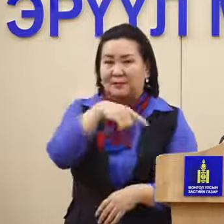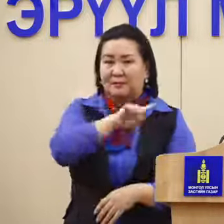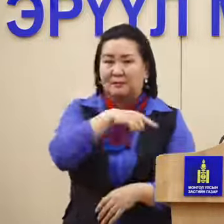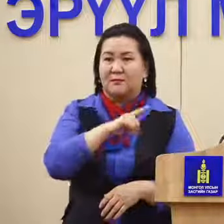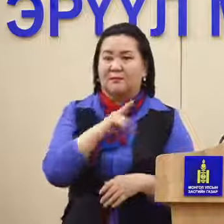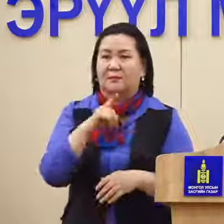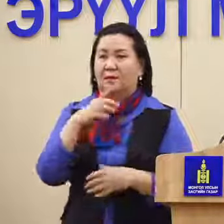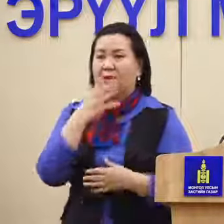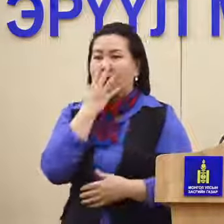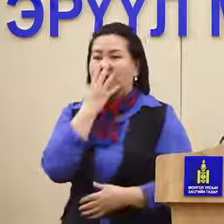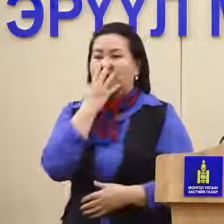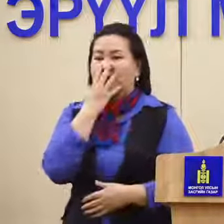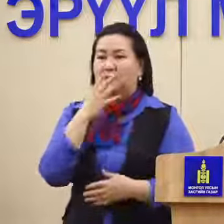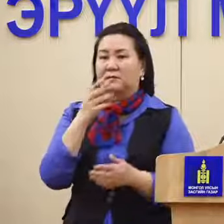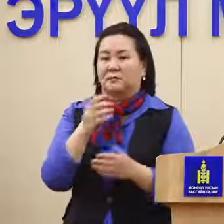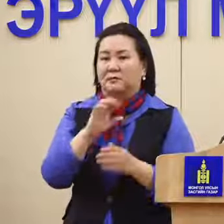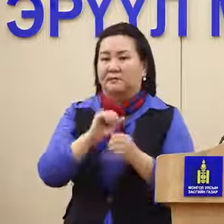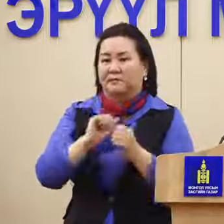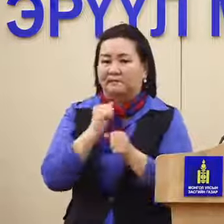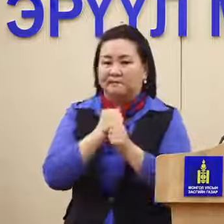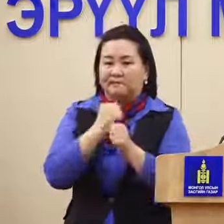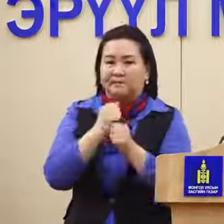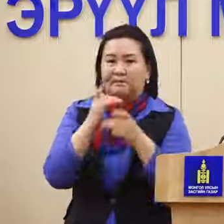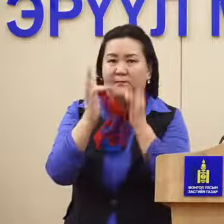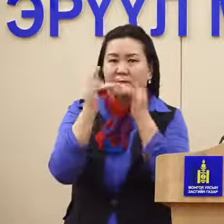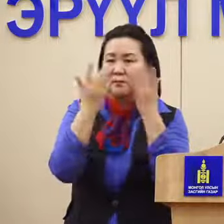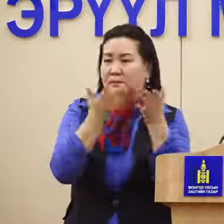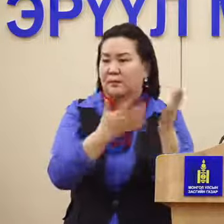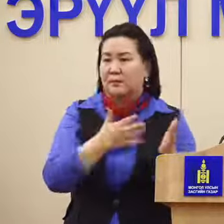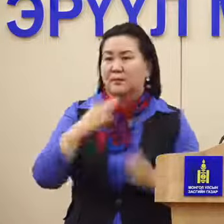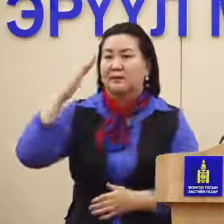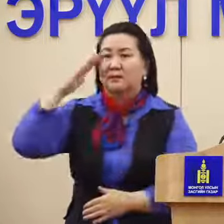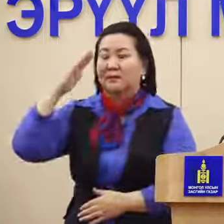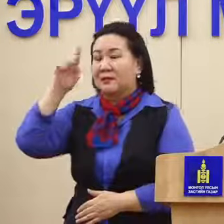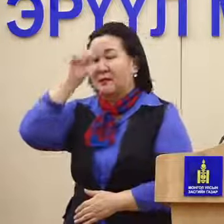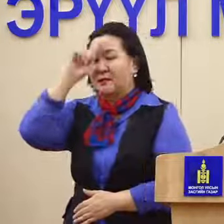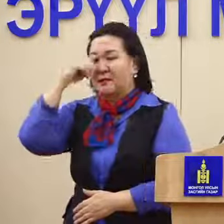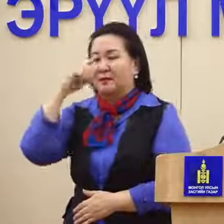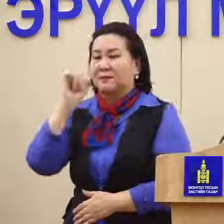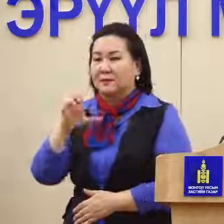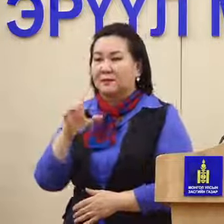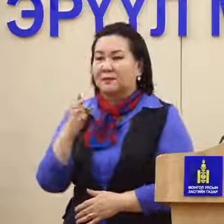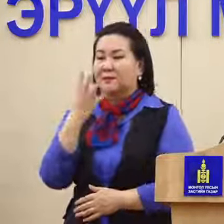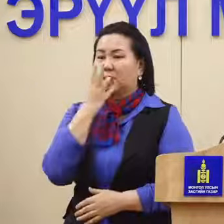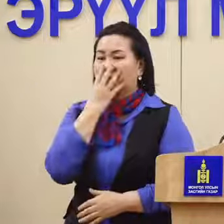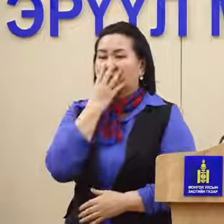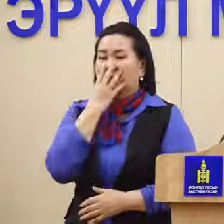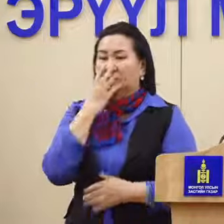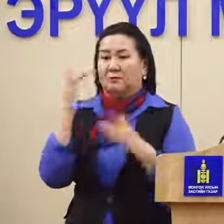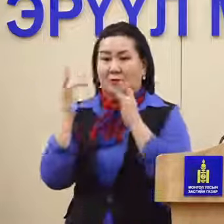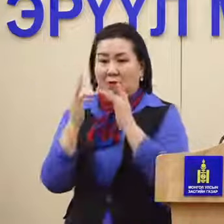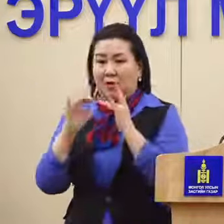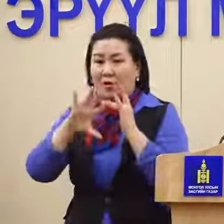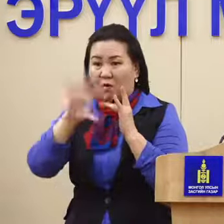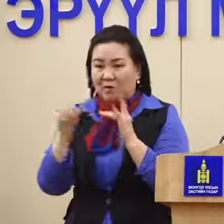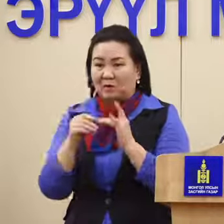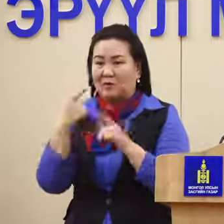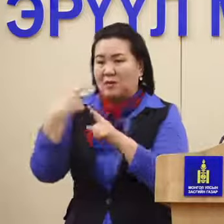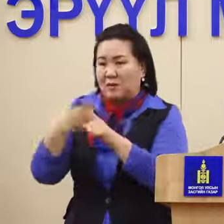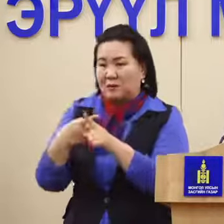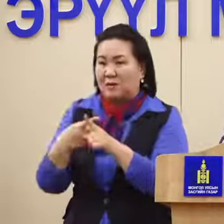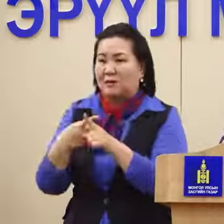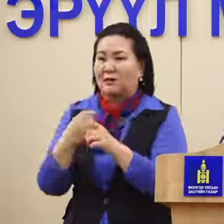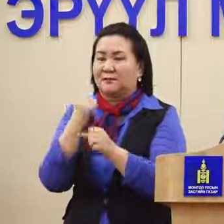төвүүдийн эрчим тэмцлэгийг бол чадхжуулж явж байна. За цэргийн төв эмнэлгийг мөн бас бид нар энэ эрчим тэмцлэгээнийх нь орн дээр нэмэлтээр